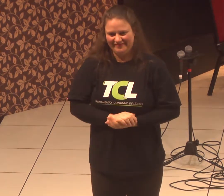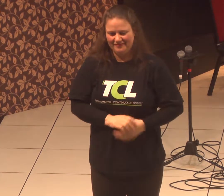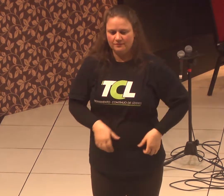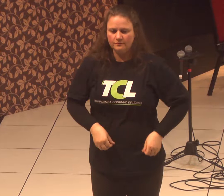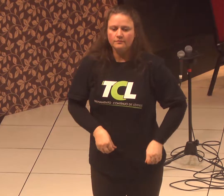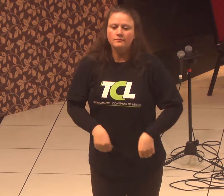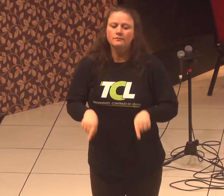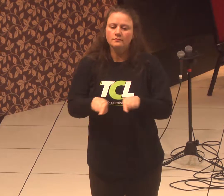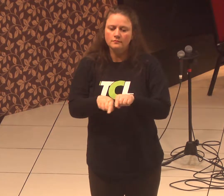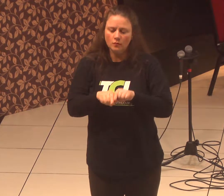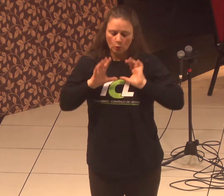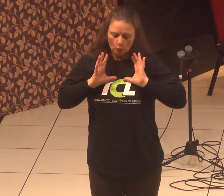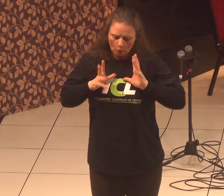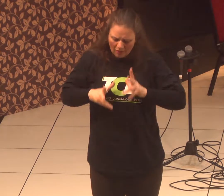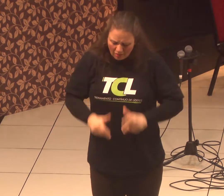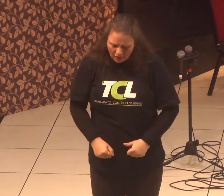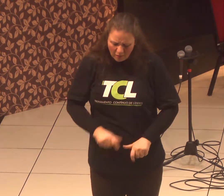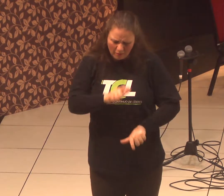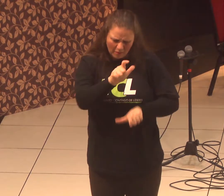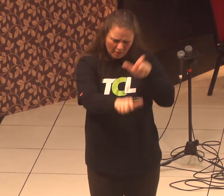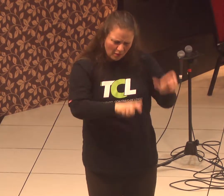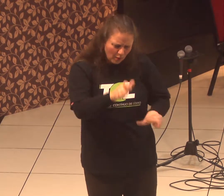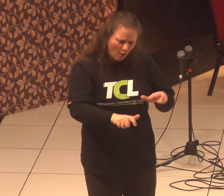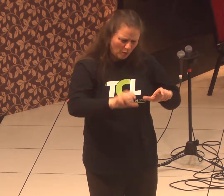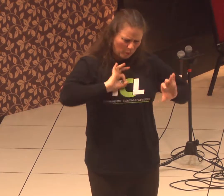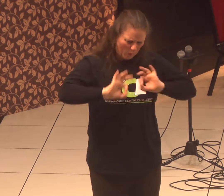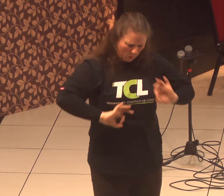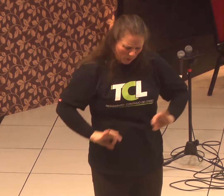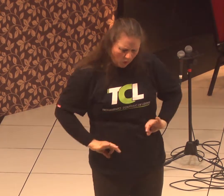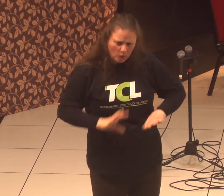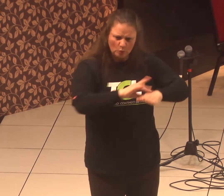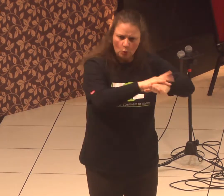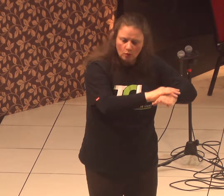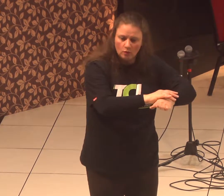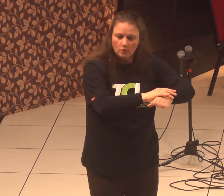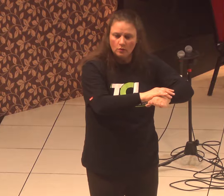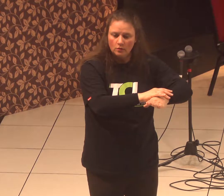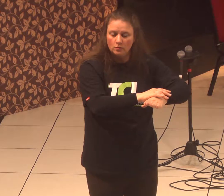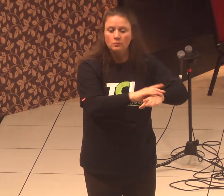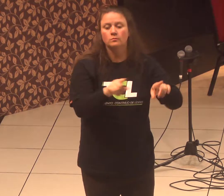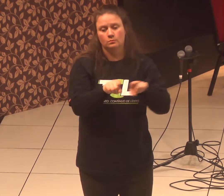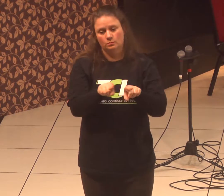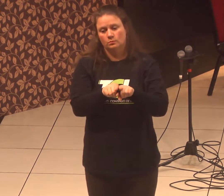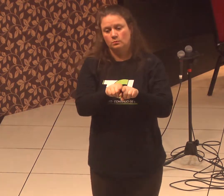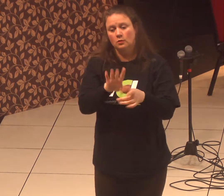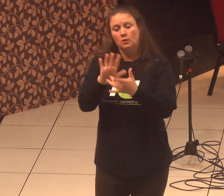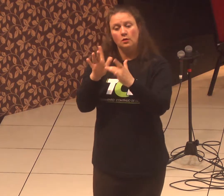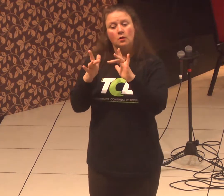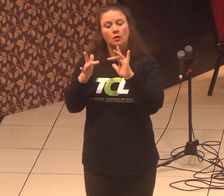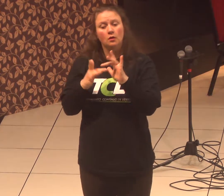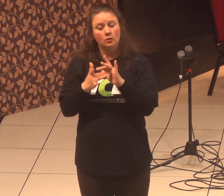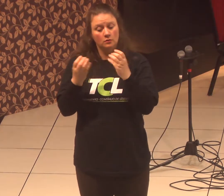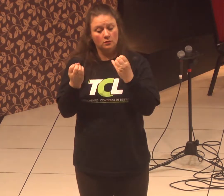Purifiquem os leprosos, expulsem os demônios. Vocês receberam de graça deem. Jesus está dizendo que a gente tem que